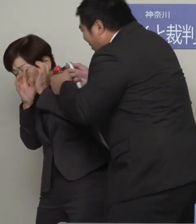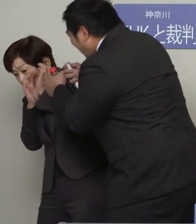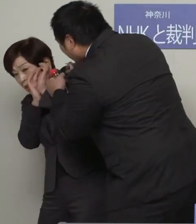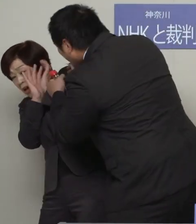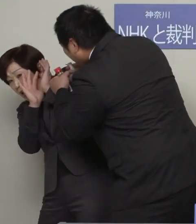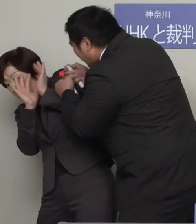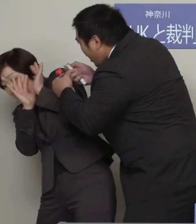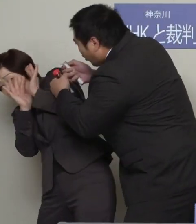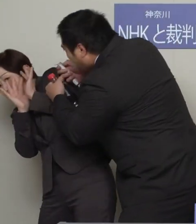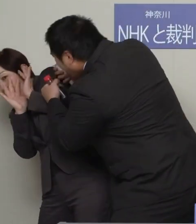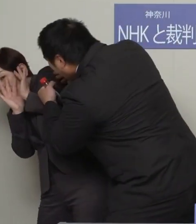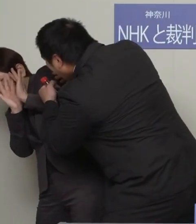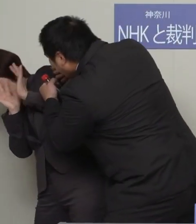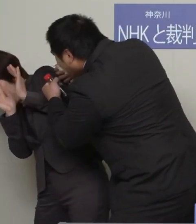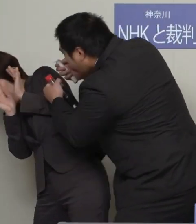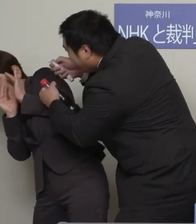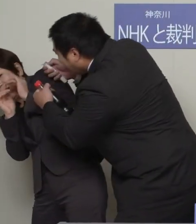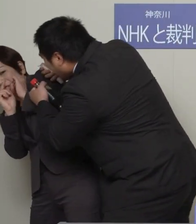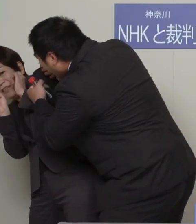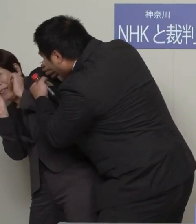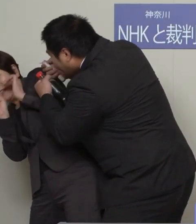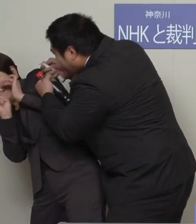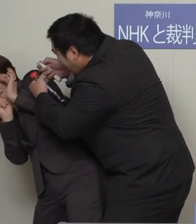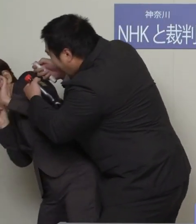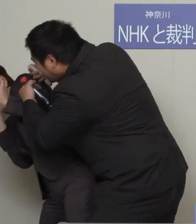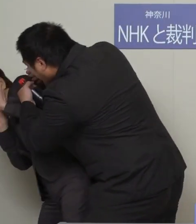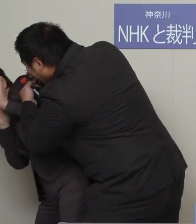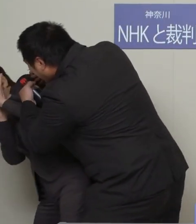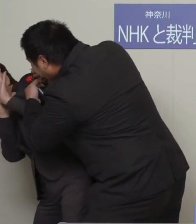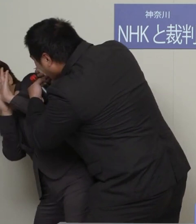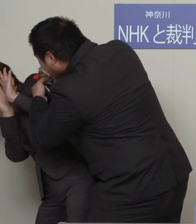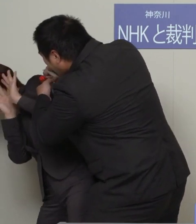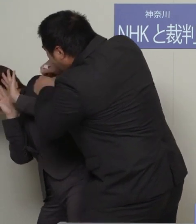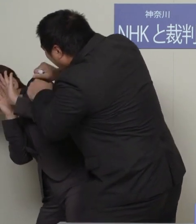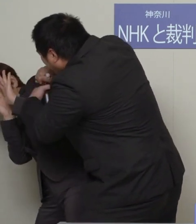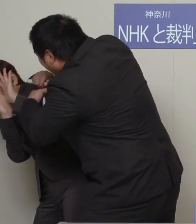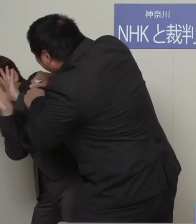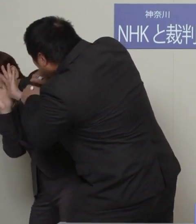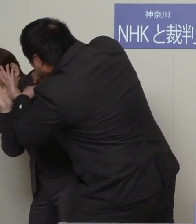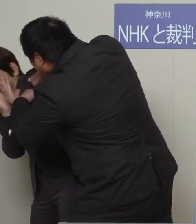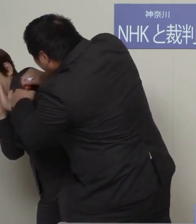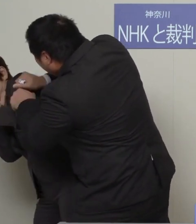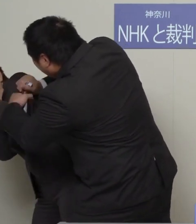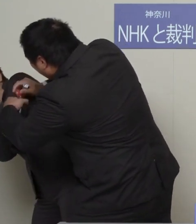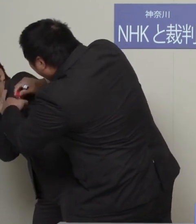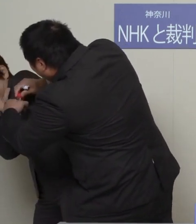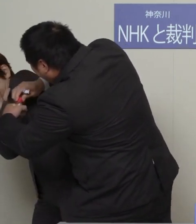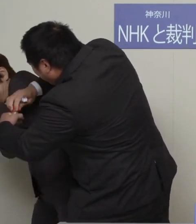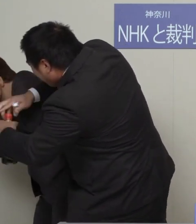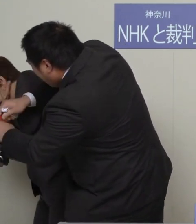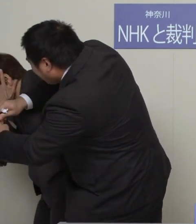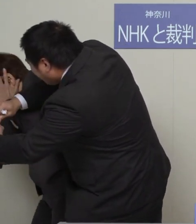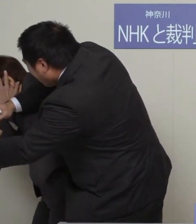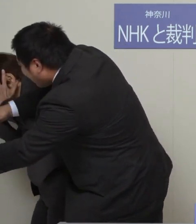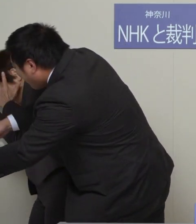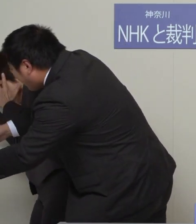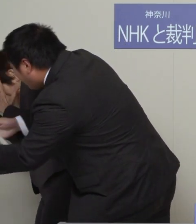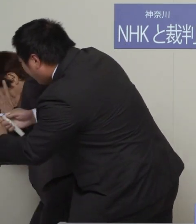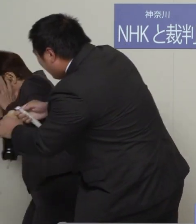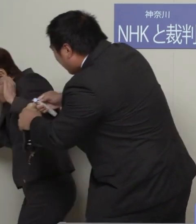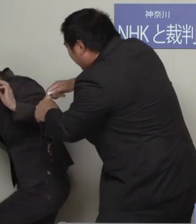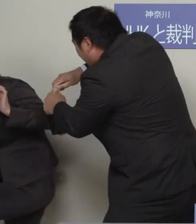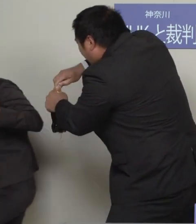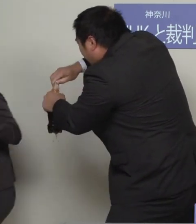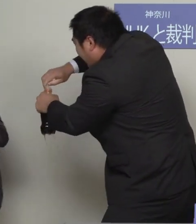ヤブギ事件になりました。始まりです。コラボレーションお願いします。面接から話します。あんたいつも参加されてます。あんたいつも参加されてます。絶頂でプロだ。あんたこと愛